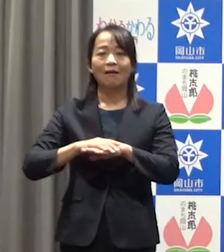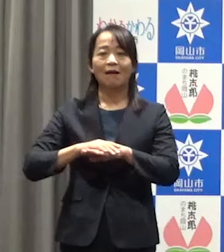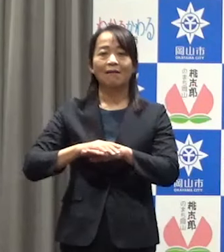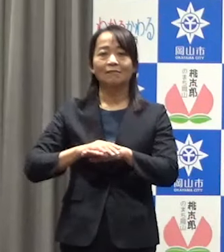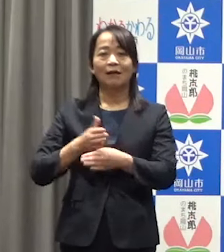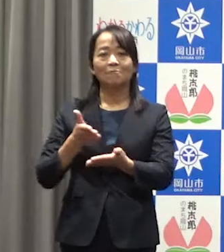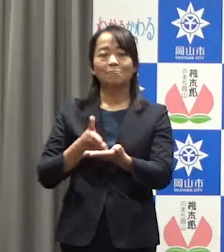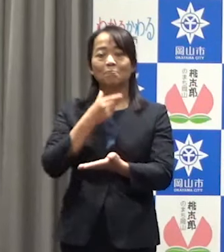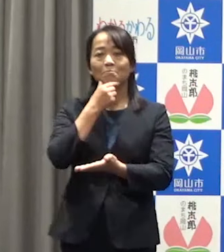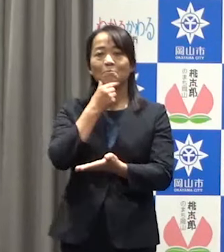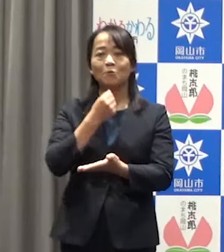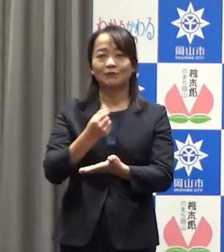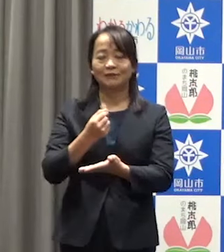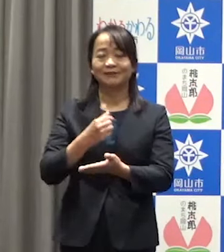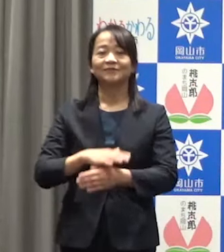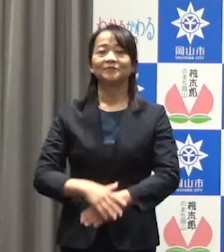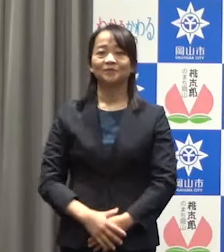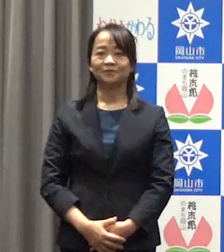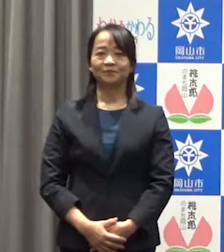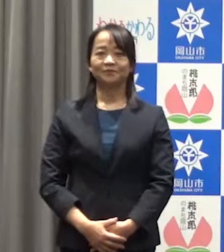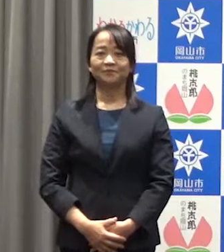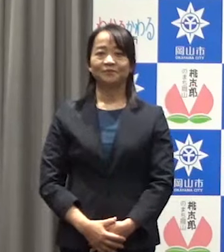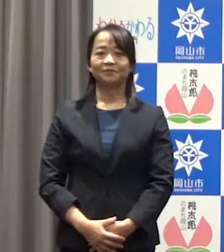。 はい、